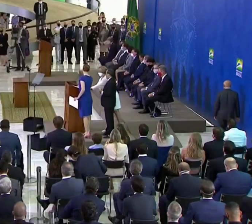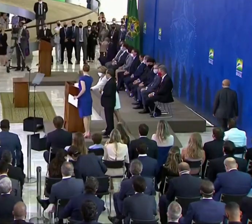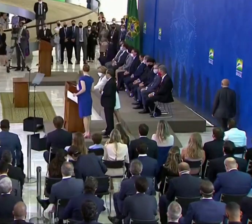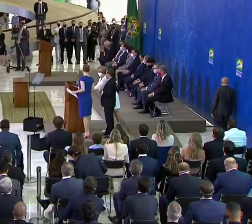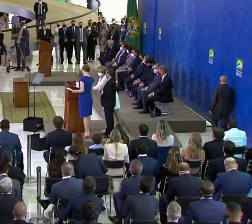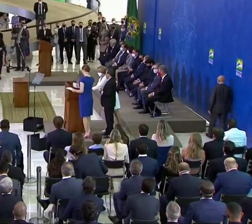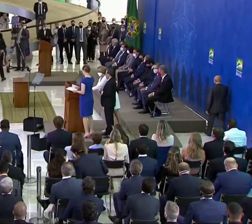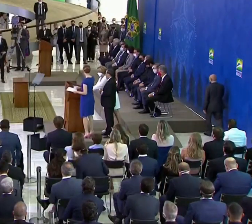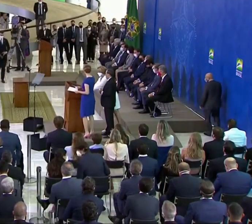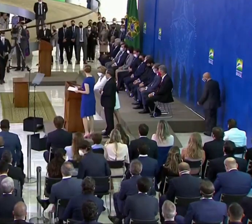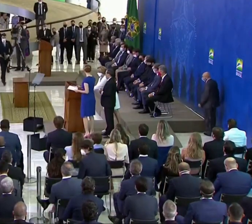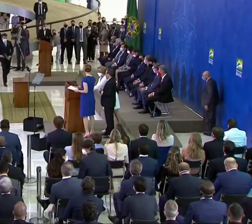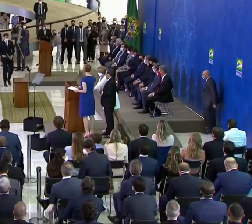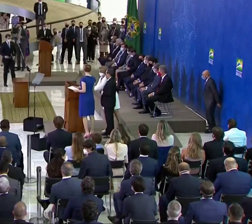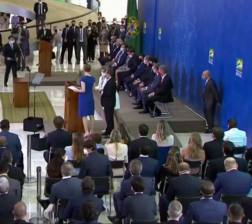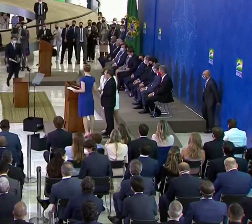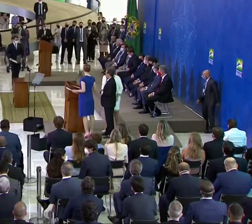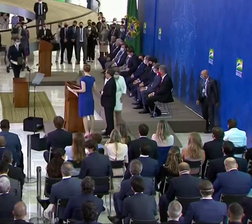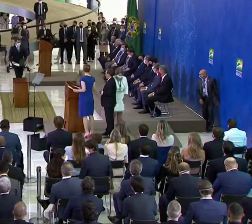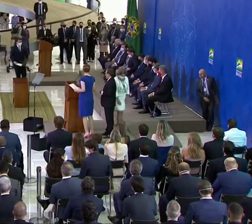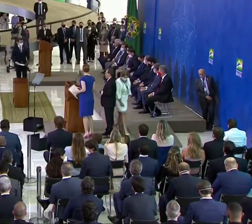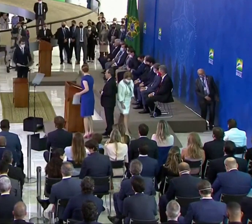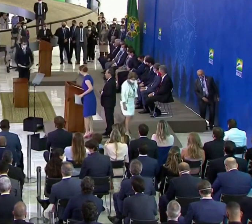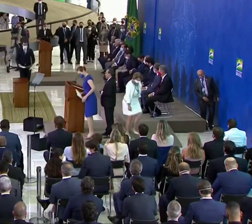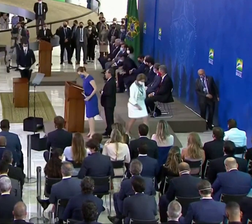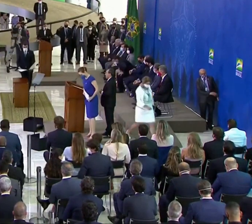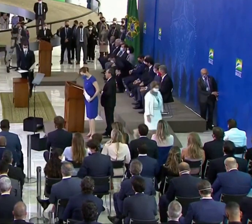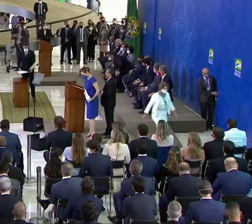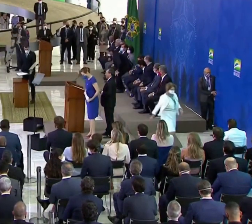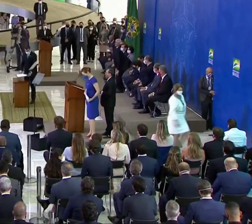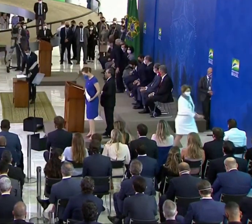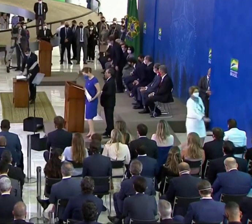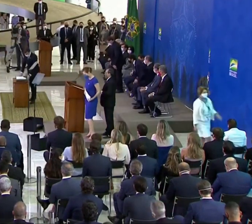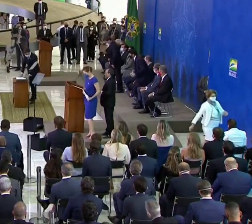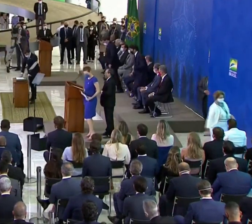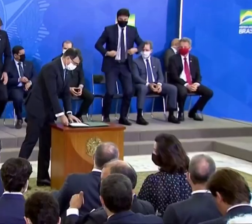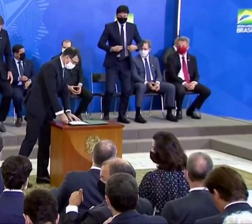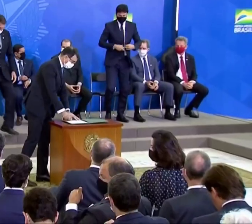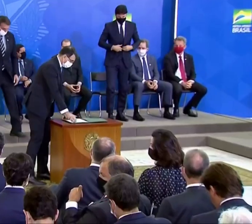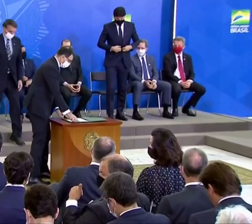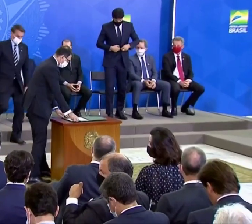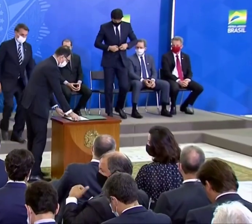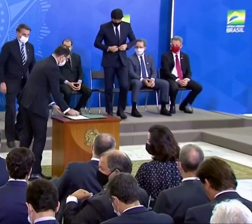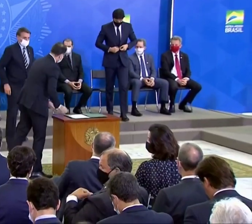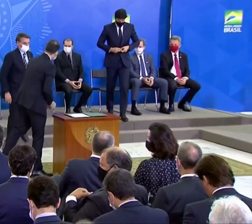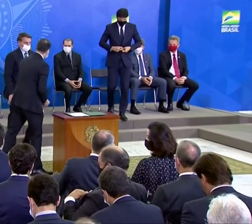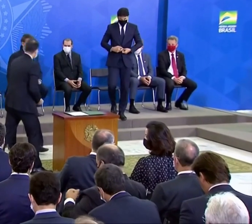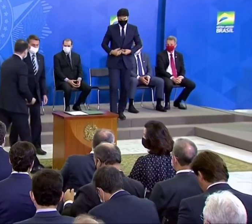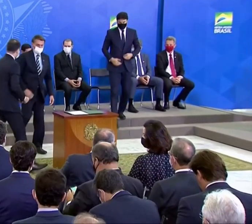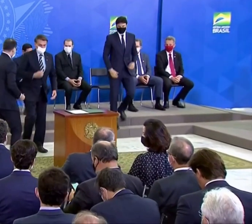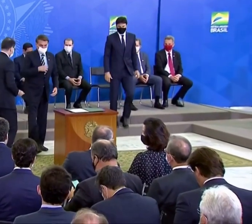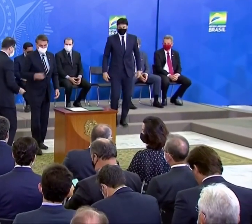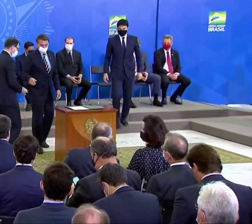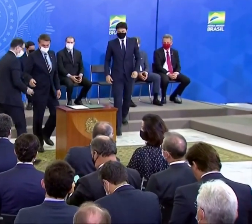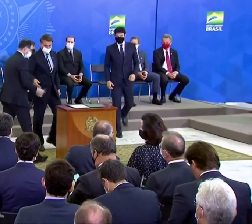segundo a agência brasil o ministro disse que entre suas prioridades está inclusão digital da população faria